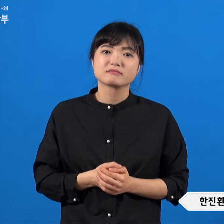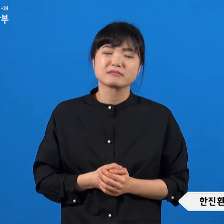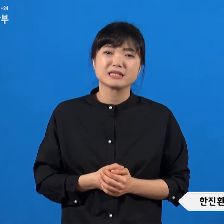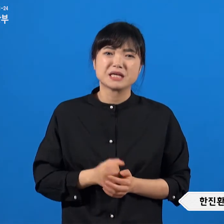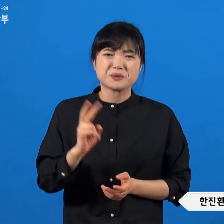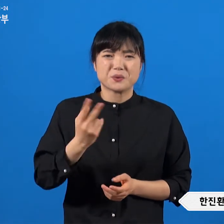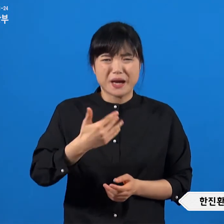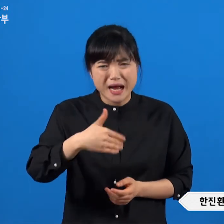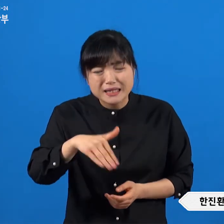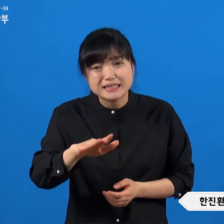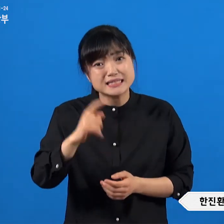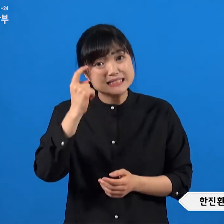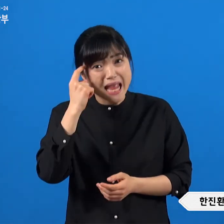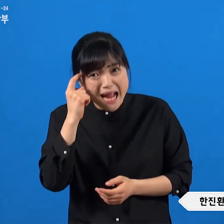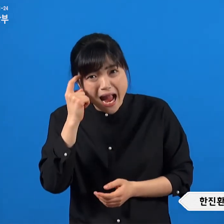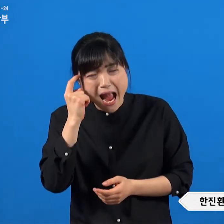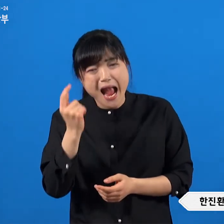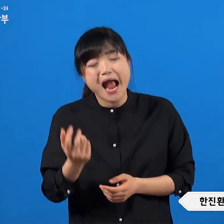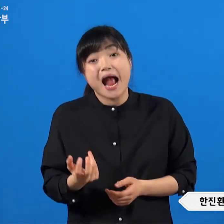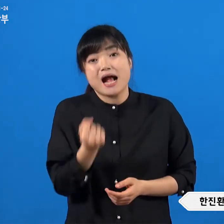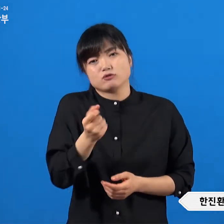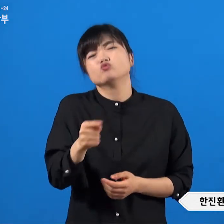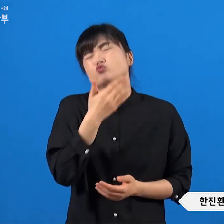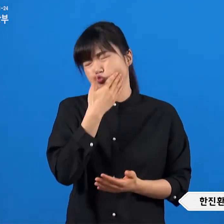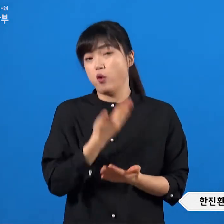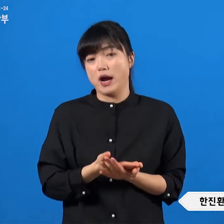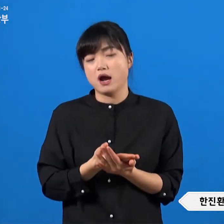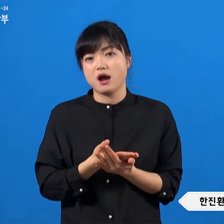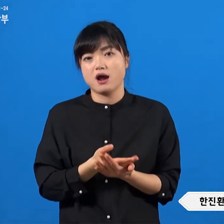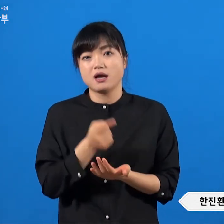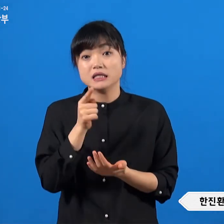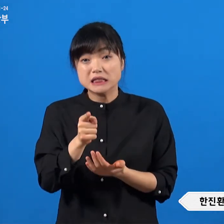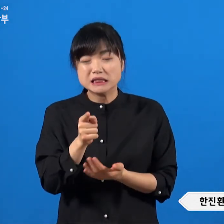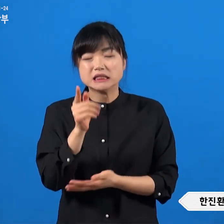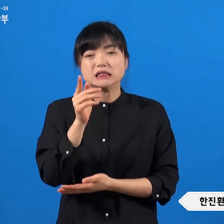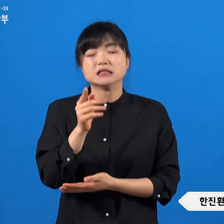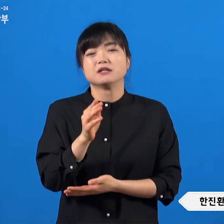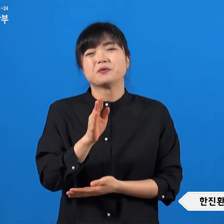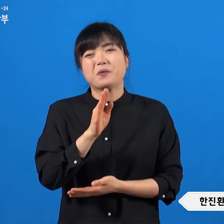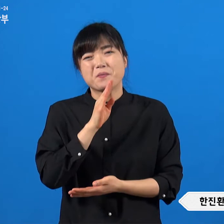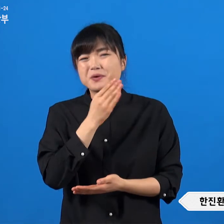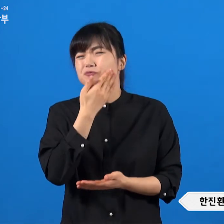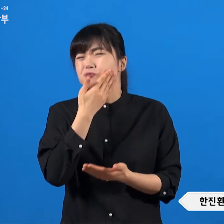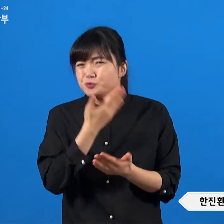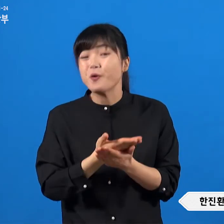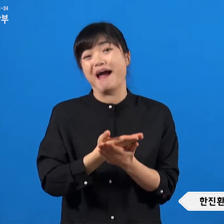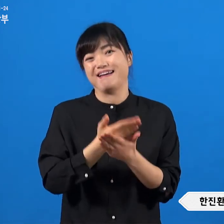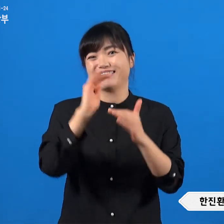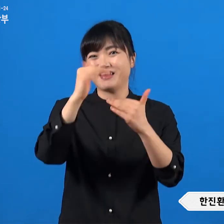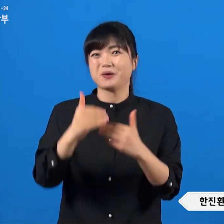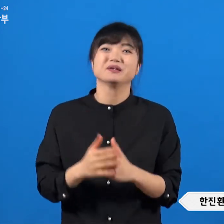돌아가야 되겠다 하는 생각을 한 것이 중요한 것이죠. 그것이 이 스토리의 반전 포인트죠.